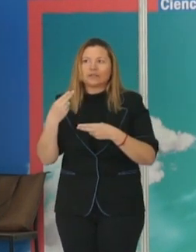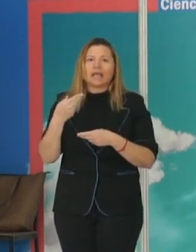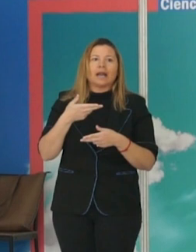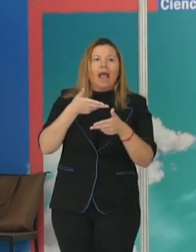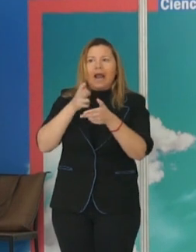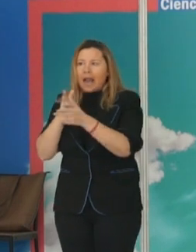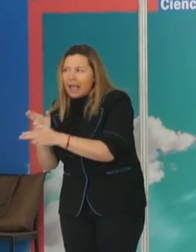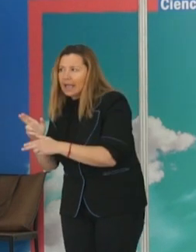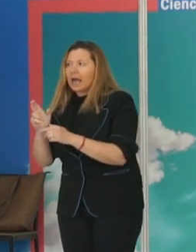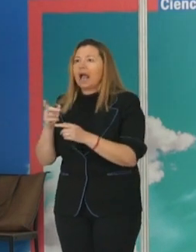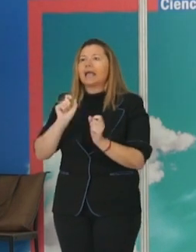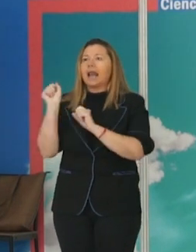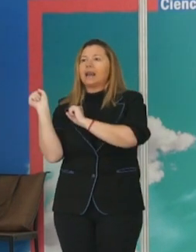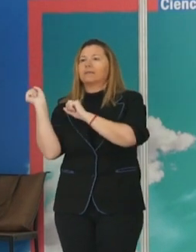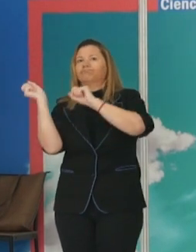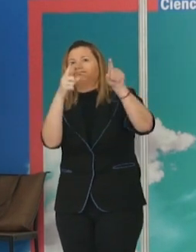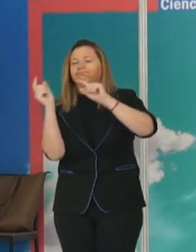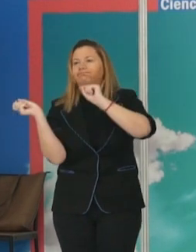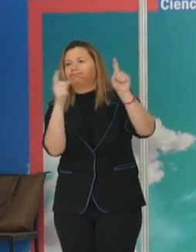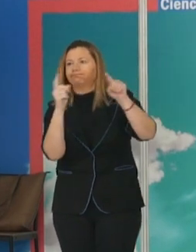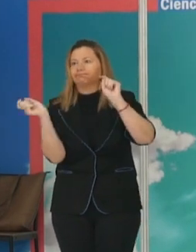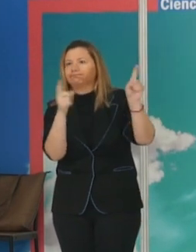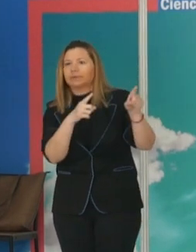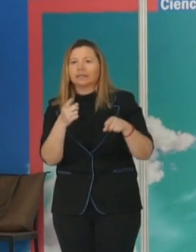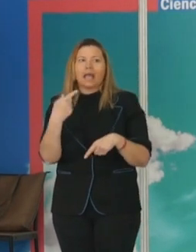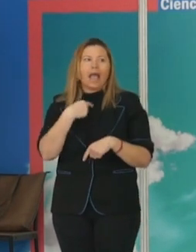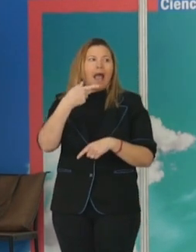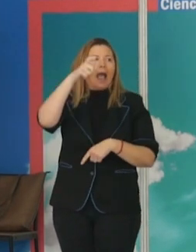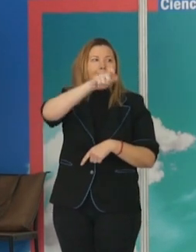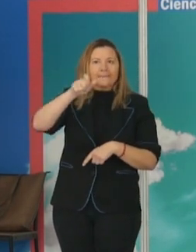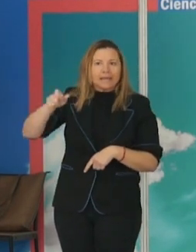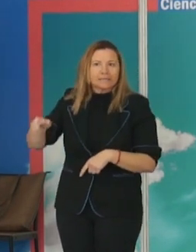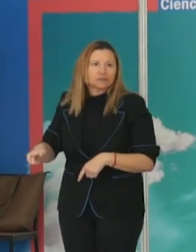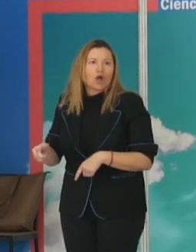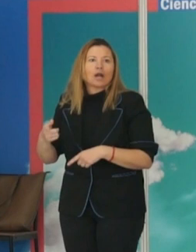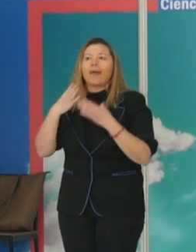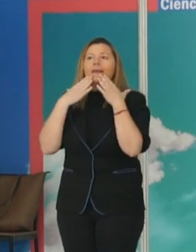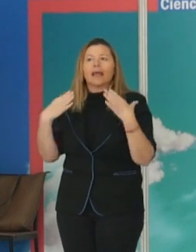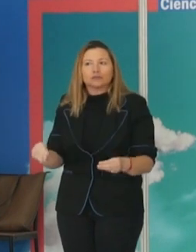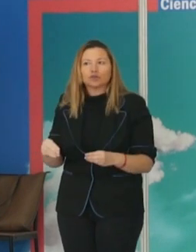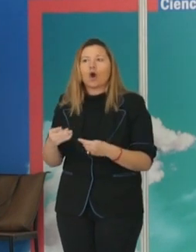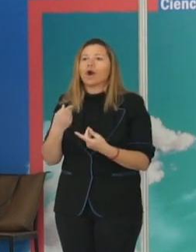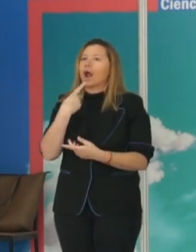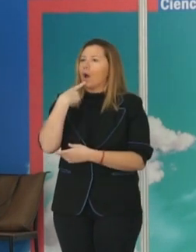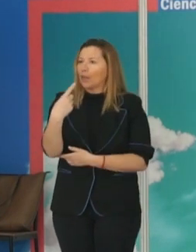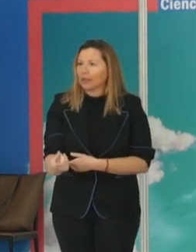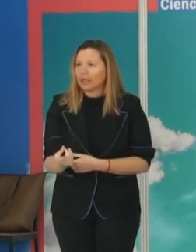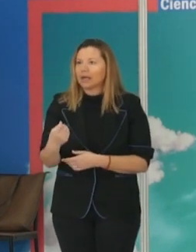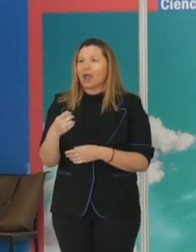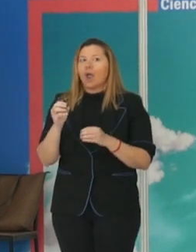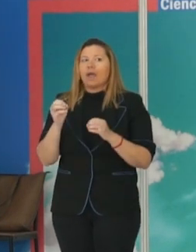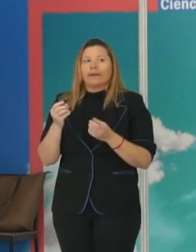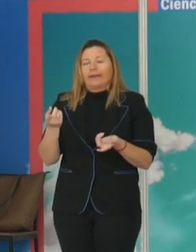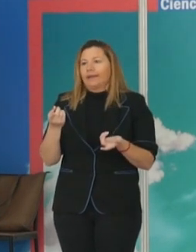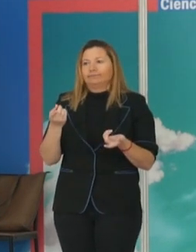y el exilio. Haremos referencia a eventos científicos y a personajes que en un determinado momento se